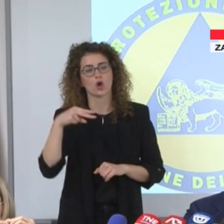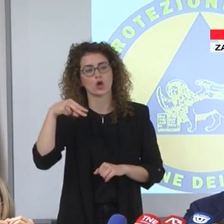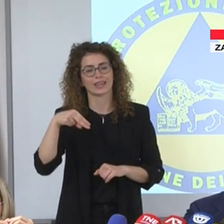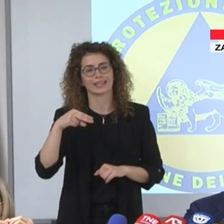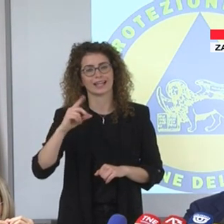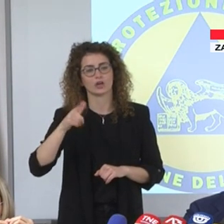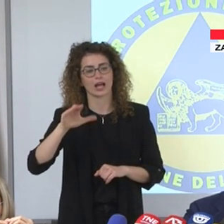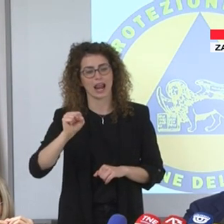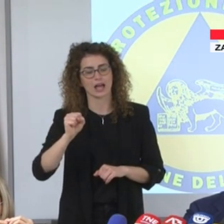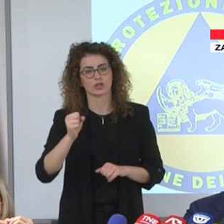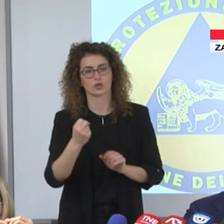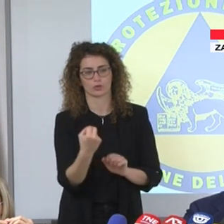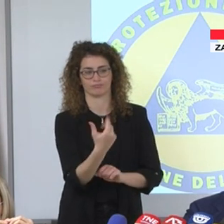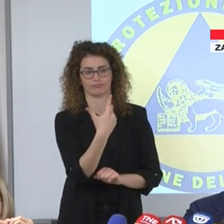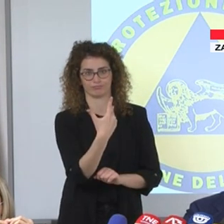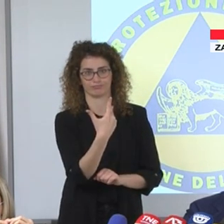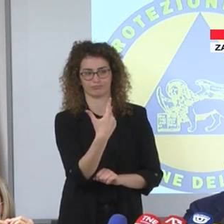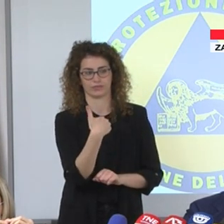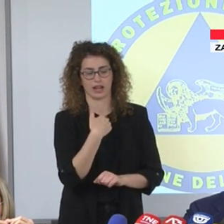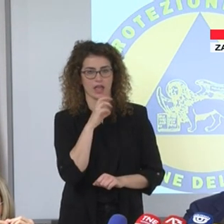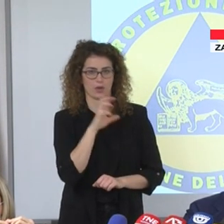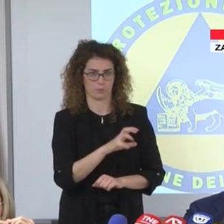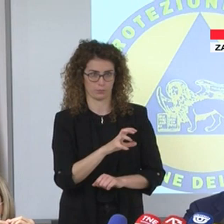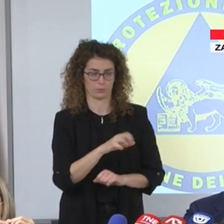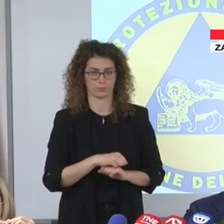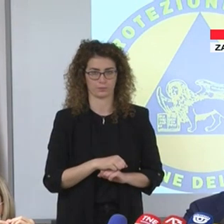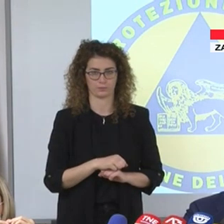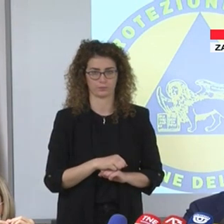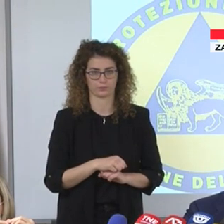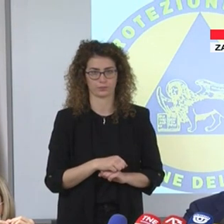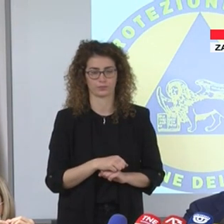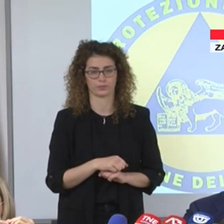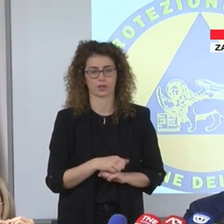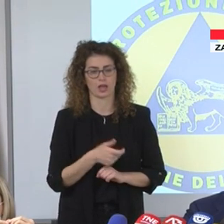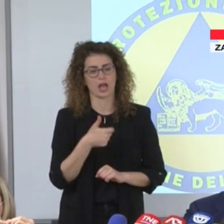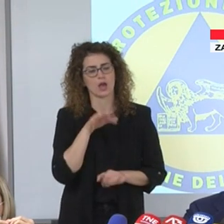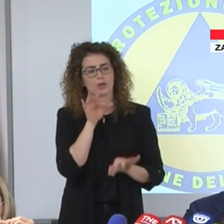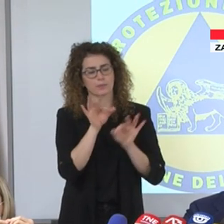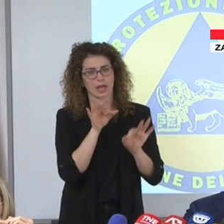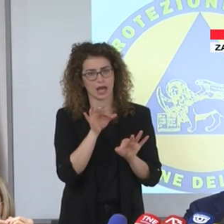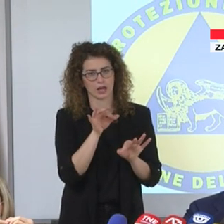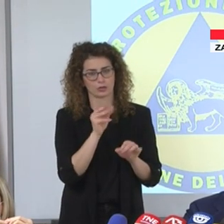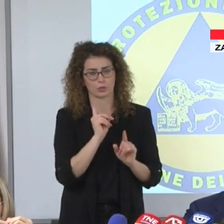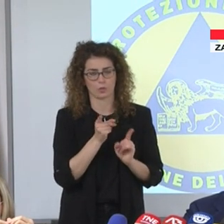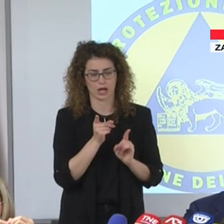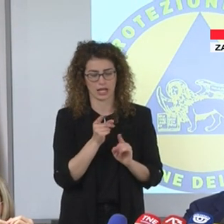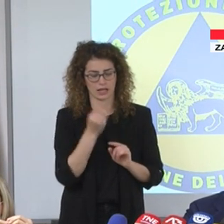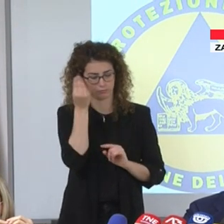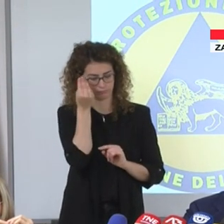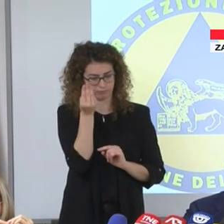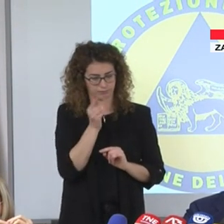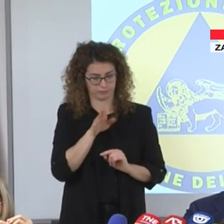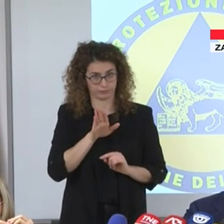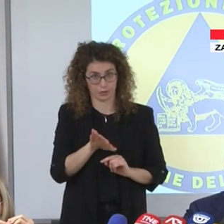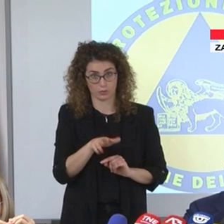che lei ha querelato per diffamazione, che ha un po' spiegato che secondo lui il suo problema